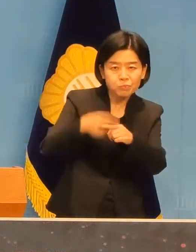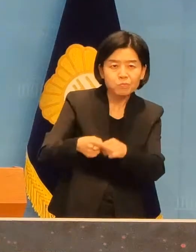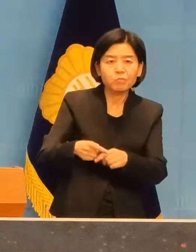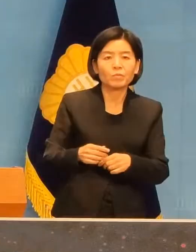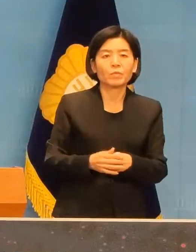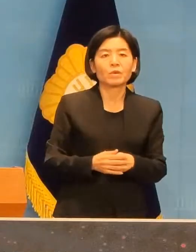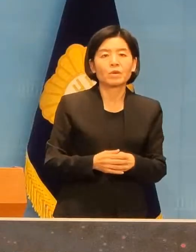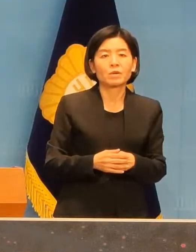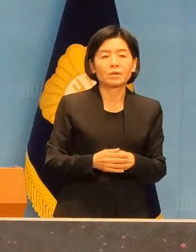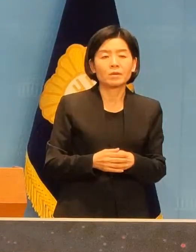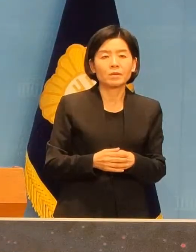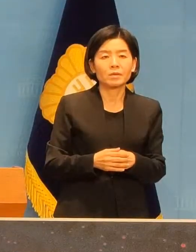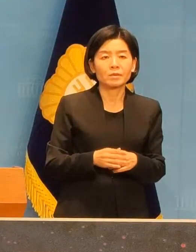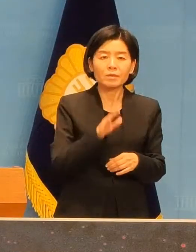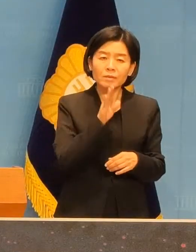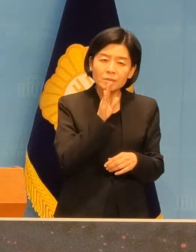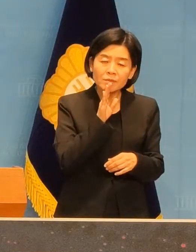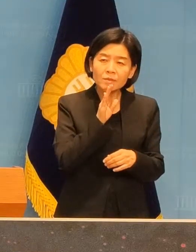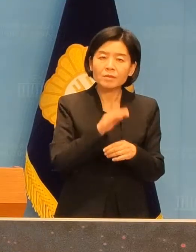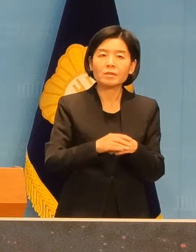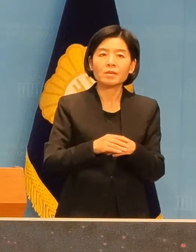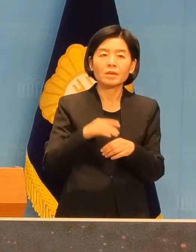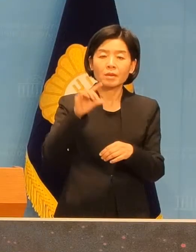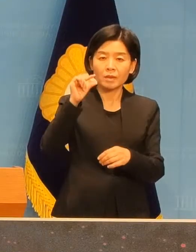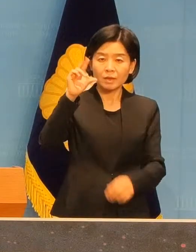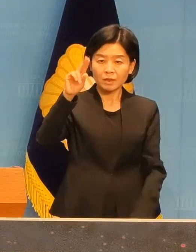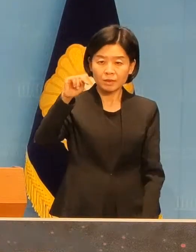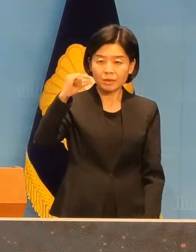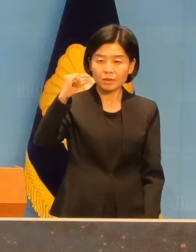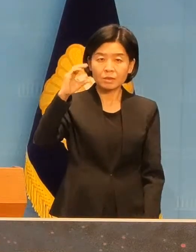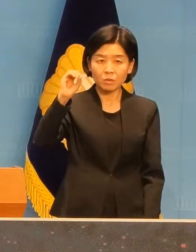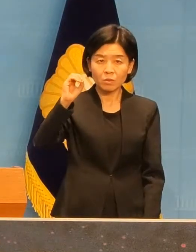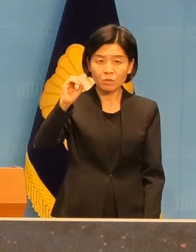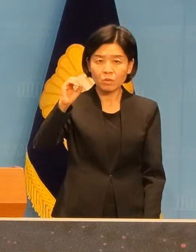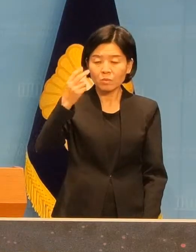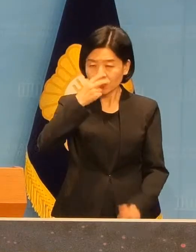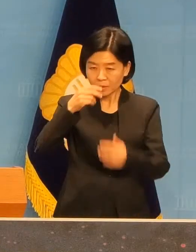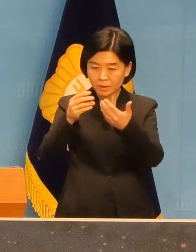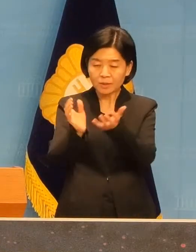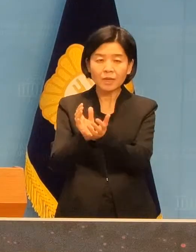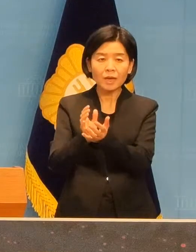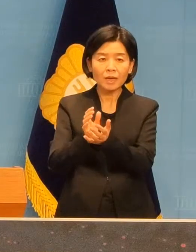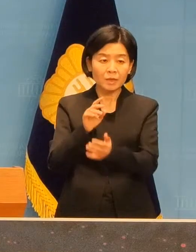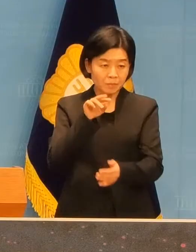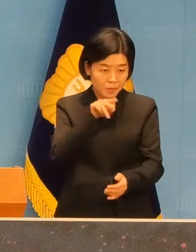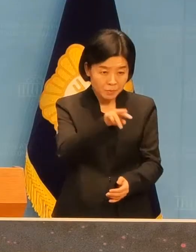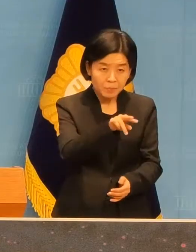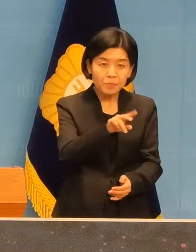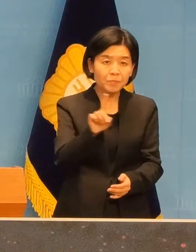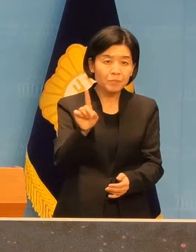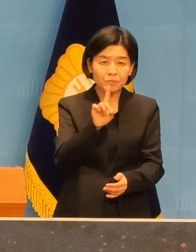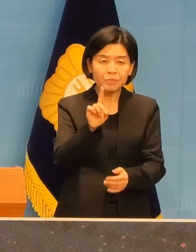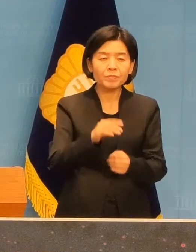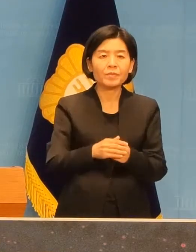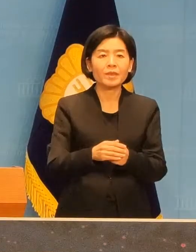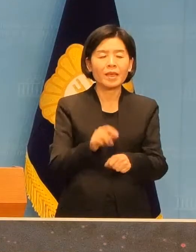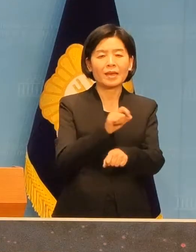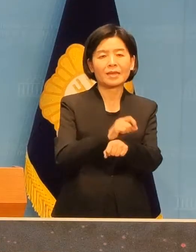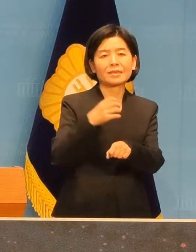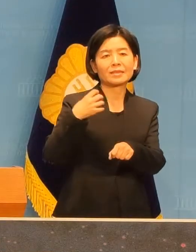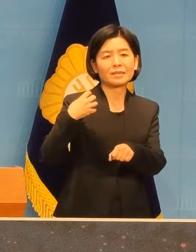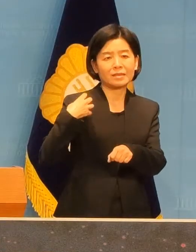사실은 그리고 NGO 국정감사 모니터링단에서 지적한 것은 역시 간사